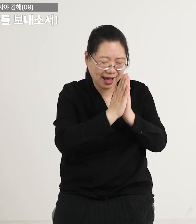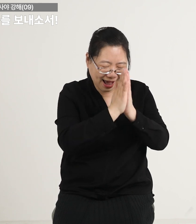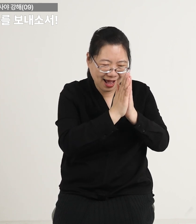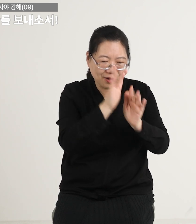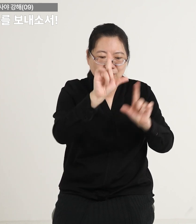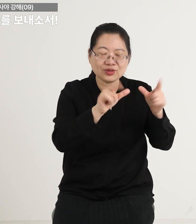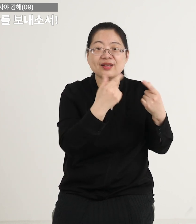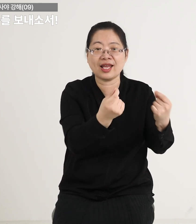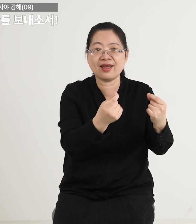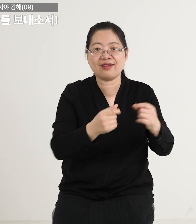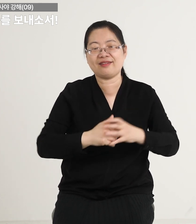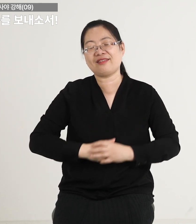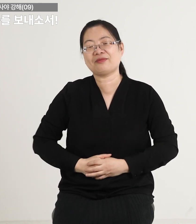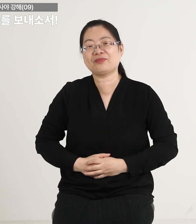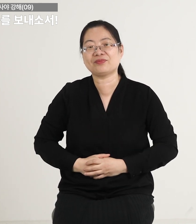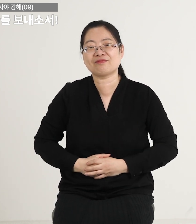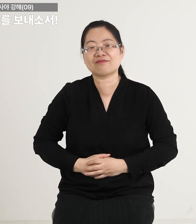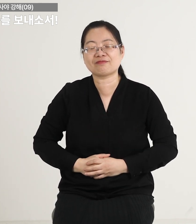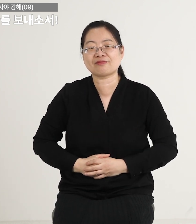자기 마음대로